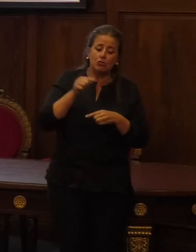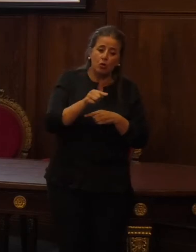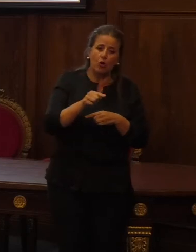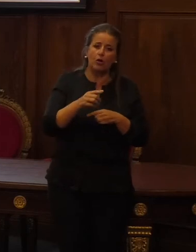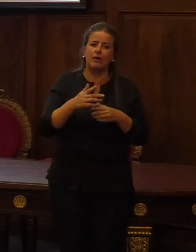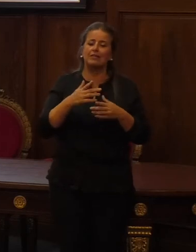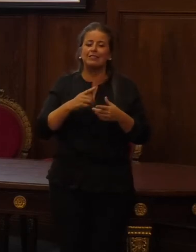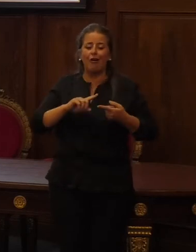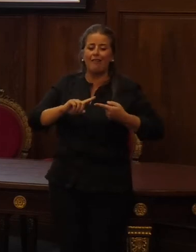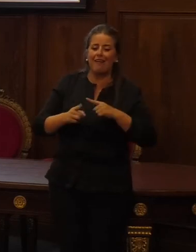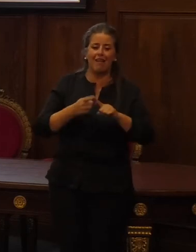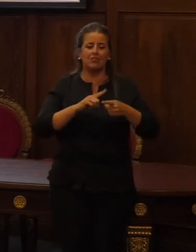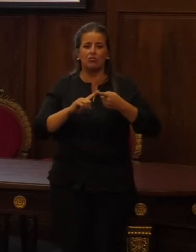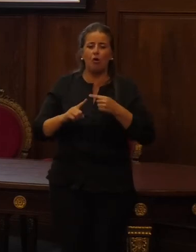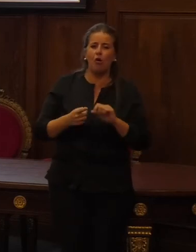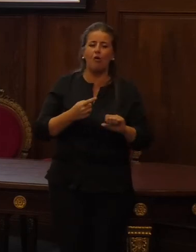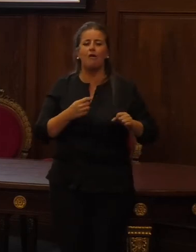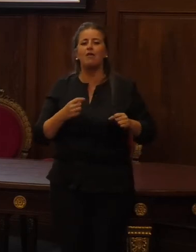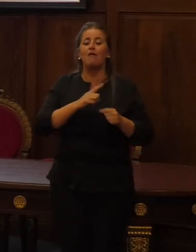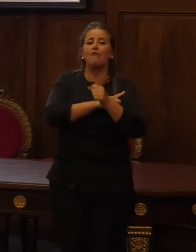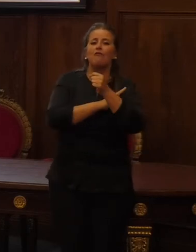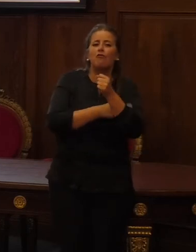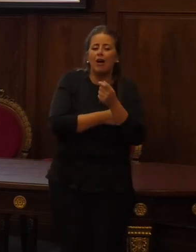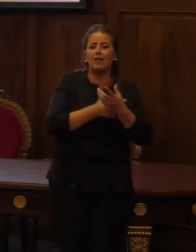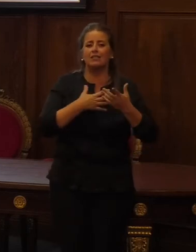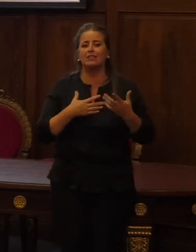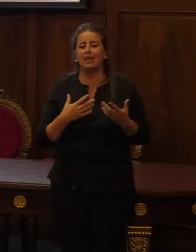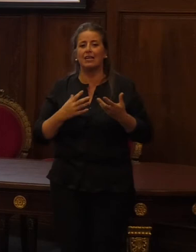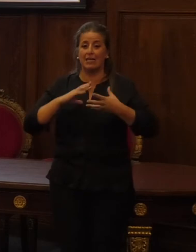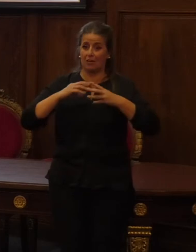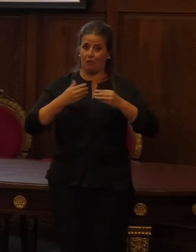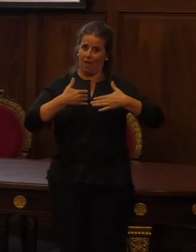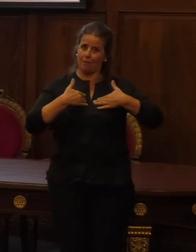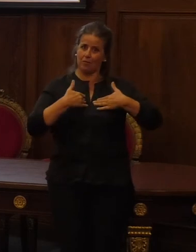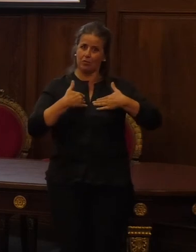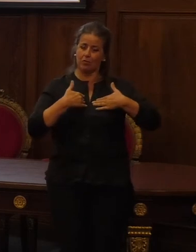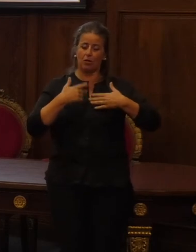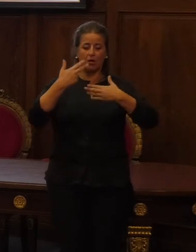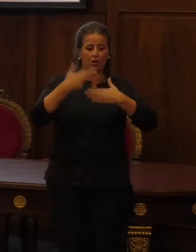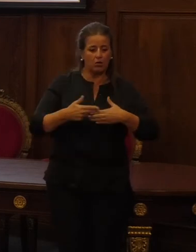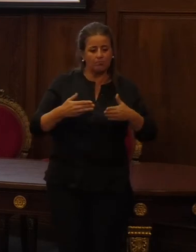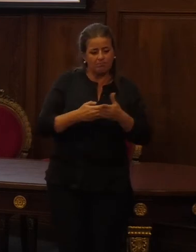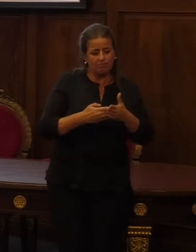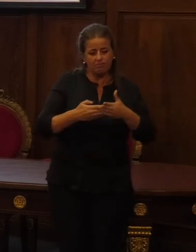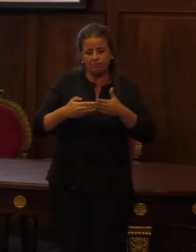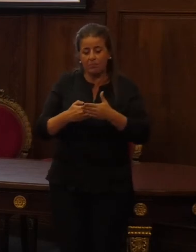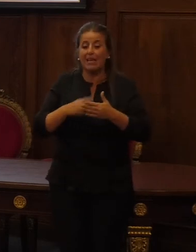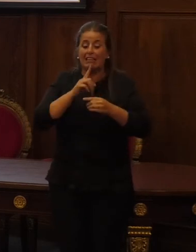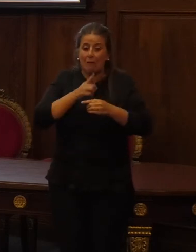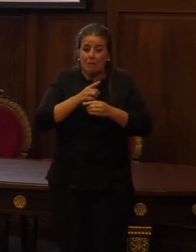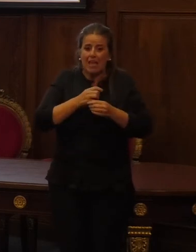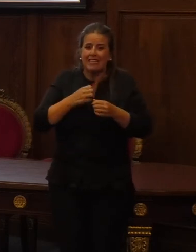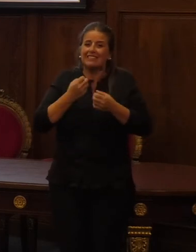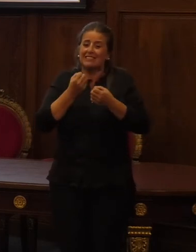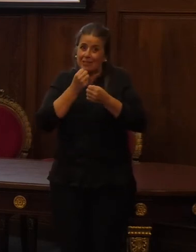las relaciones de concepciones, fuerzas que nos forman, que nos delimitan, que nos permiten desarrollar nuestras